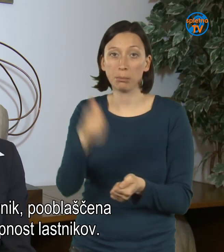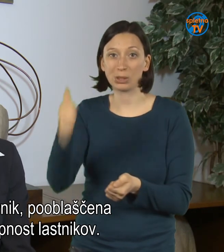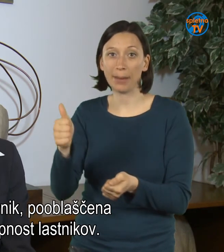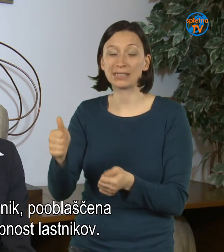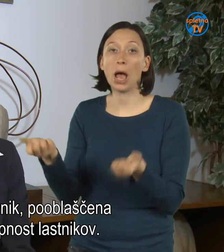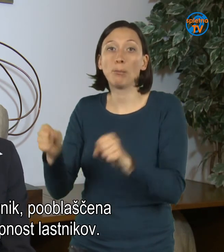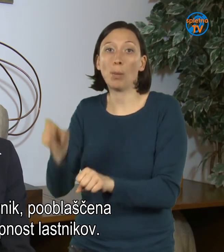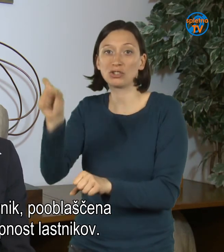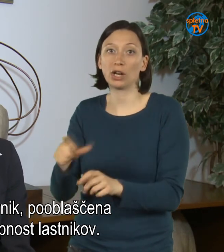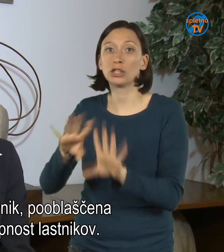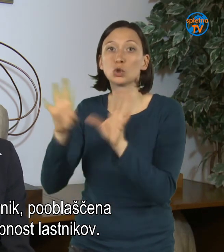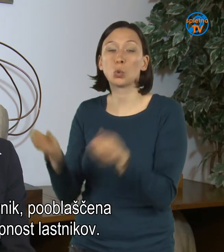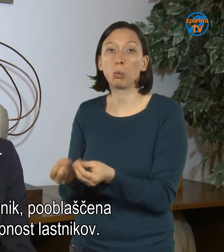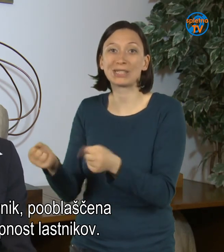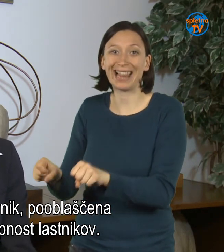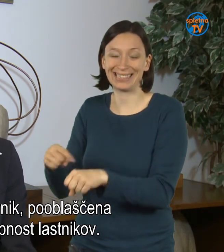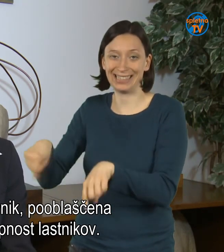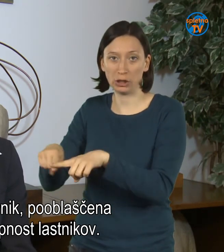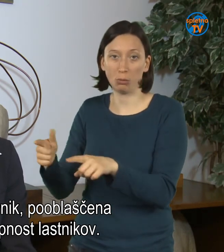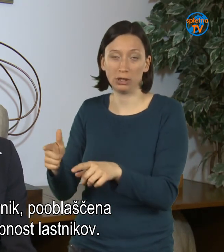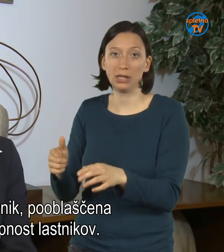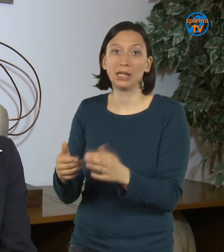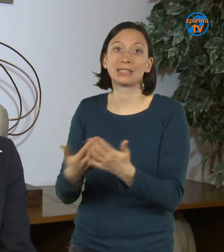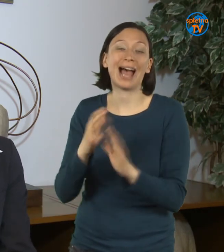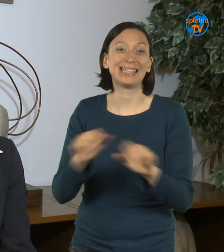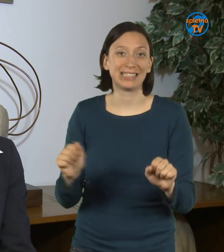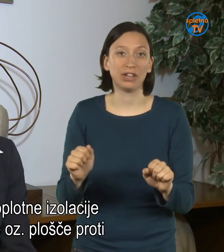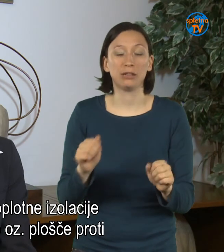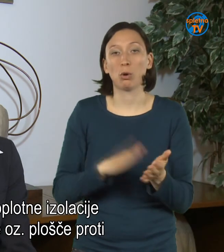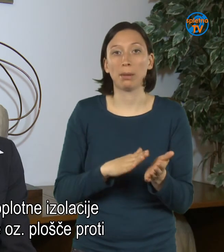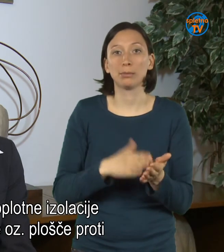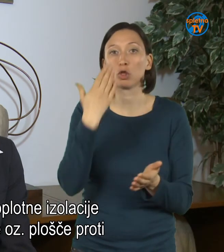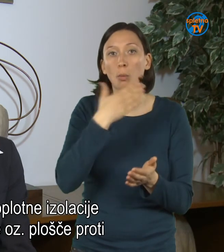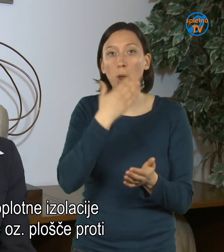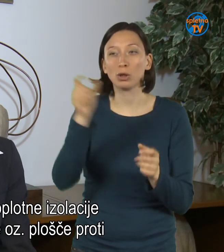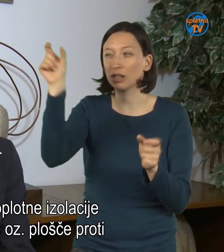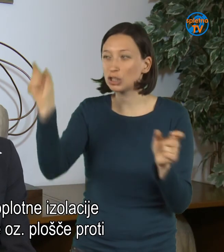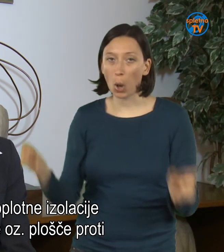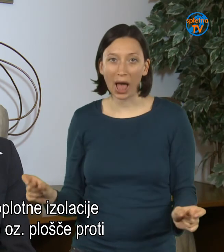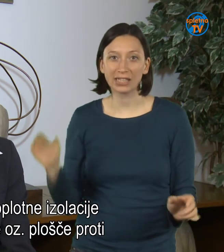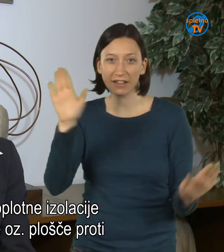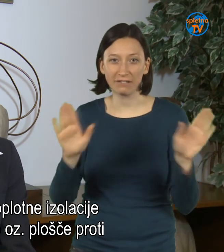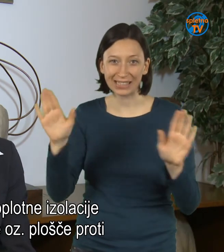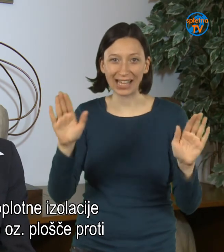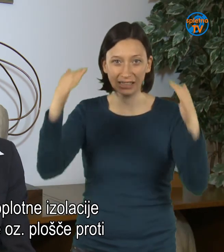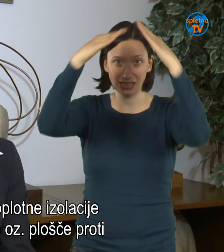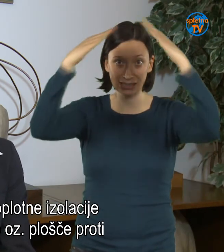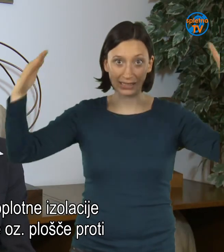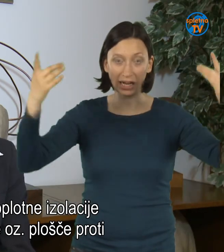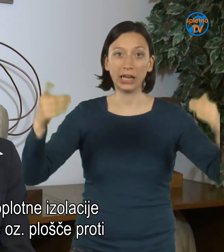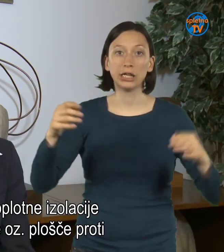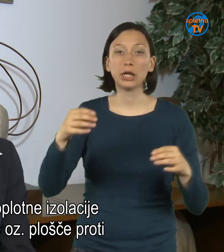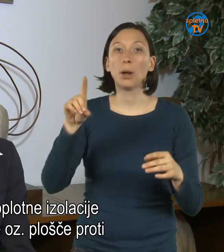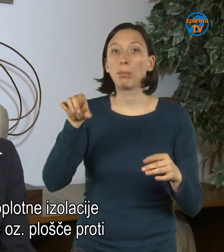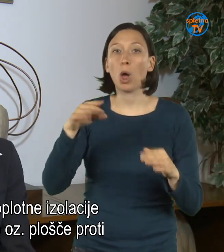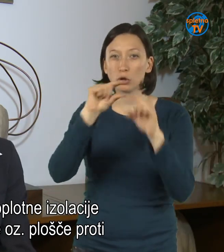upravnik, posamezna pooblaščena oseba ali pa skupnost lastnikov. Za izvedbo recimo toplotna izolacija fasade,